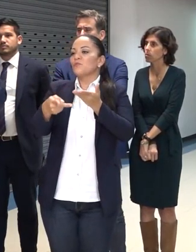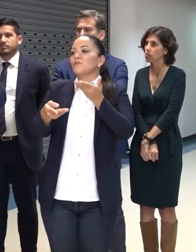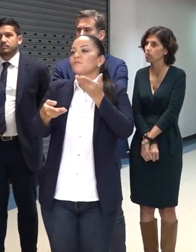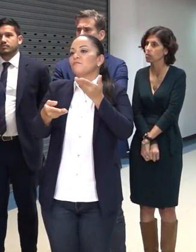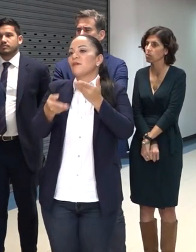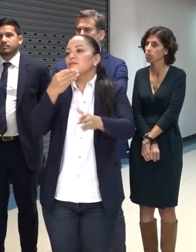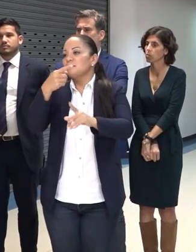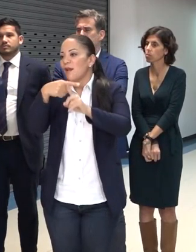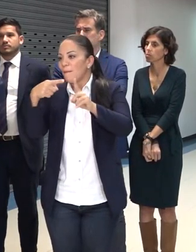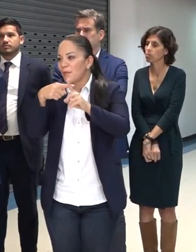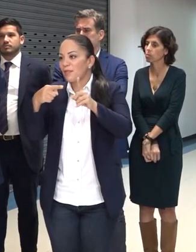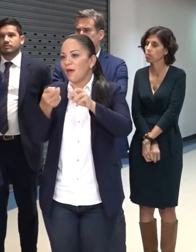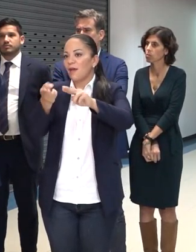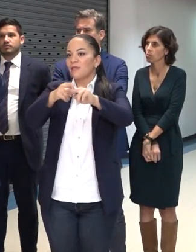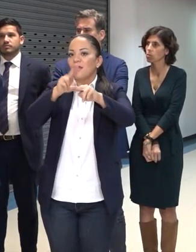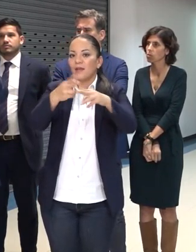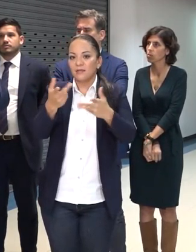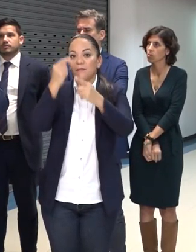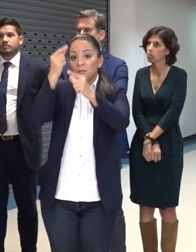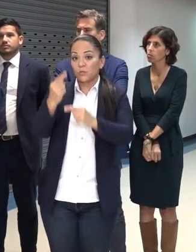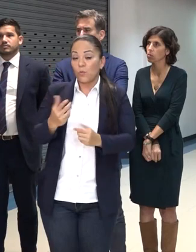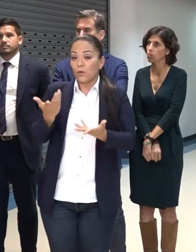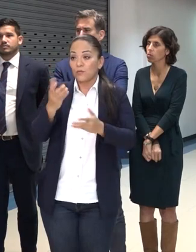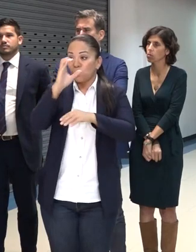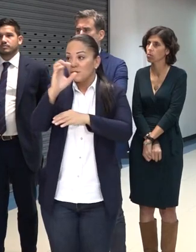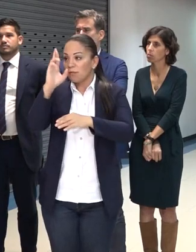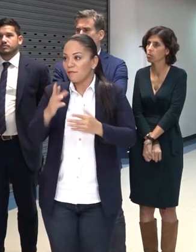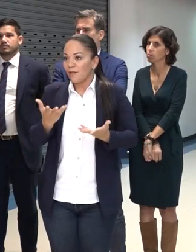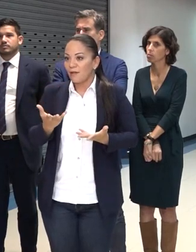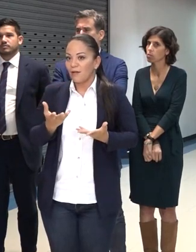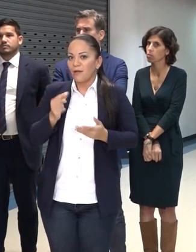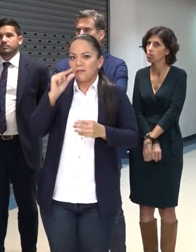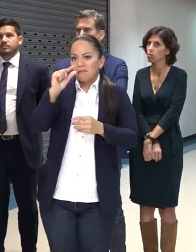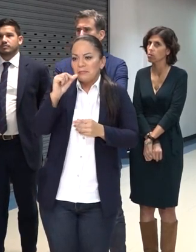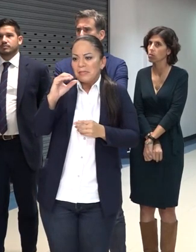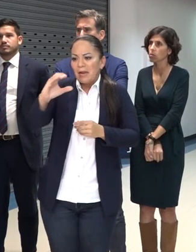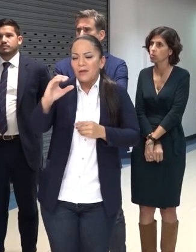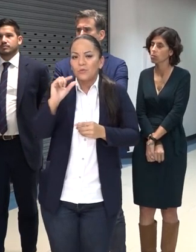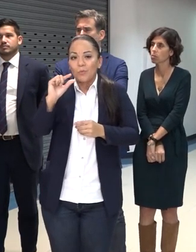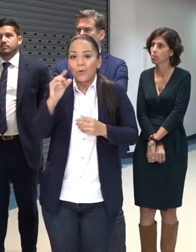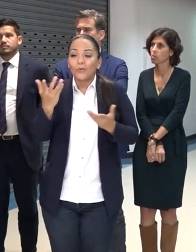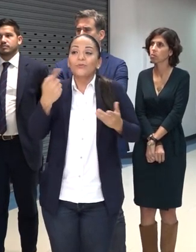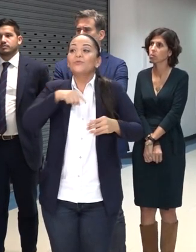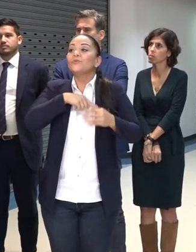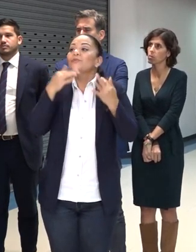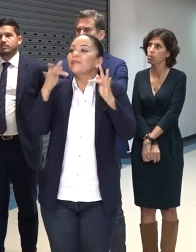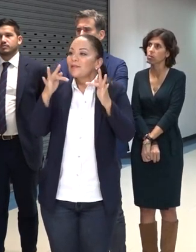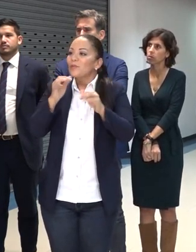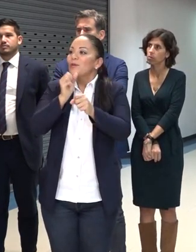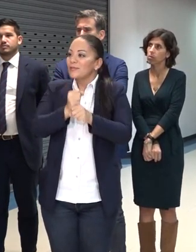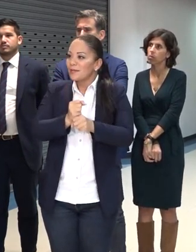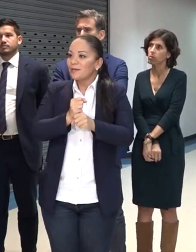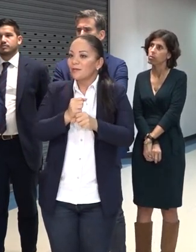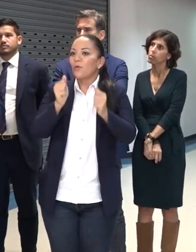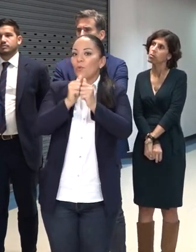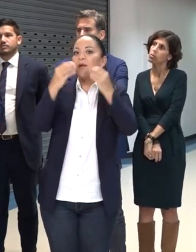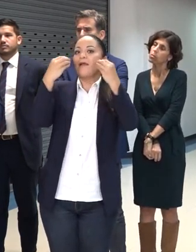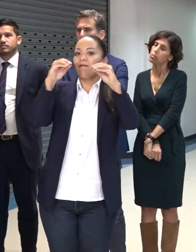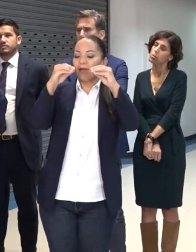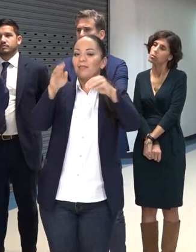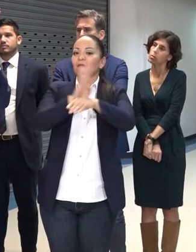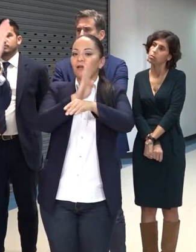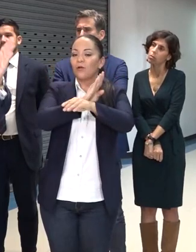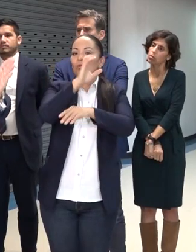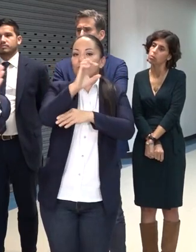en intereses del presupuesto de la República y tan poquito en salarios? Lo que estamos tratando de hacer, precisamente con la venta del